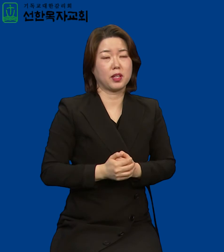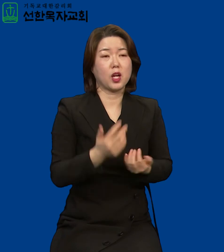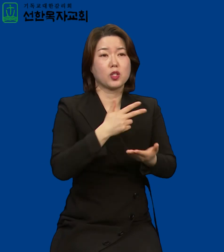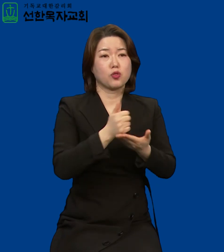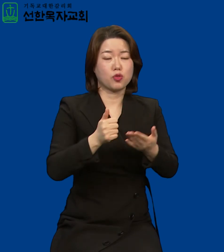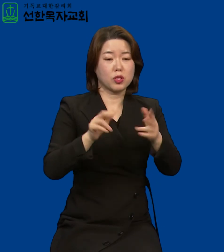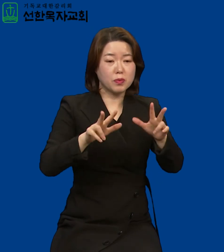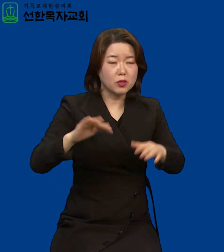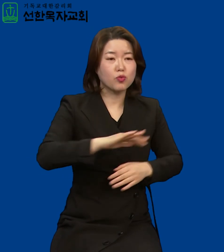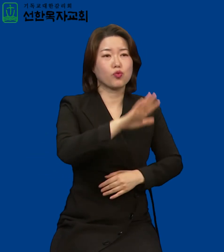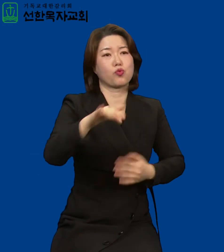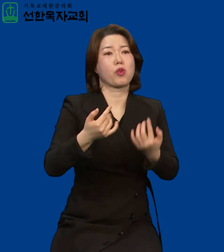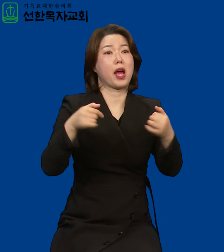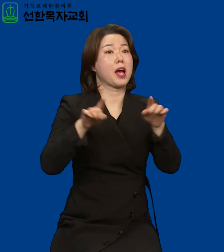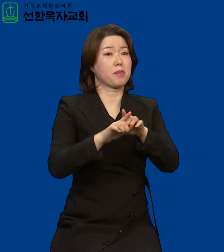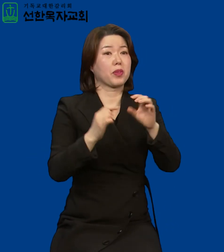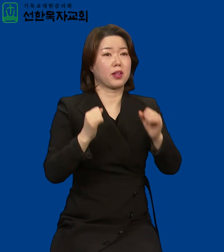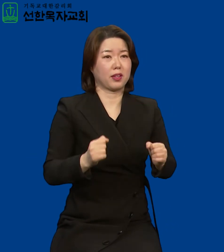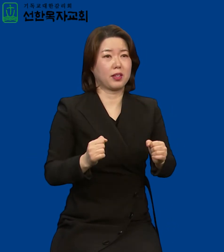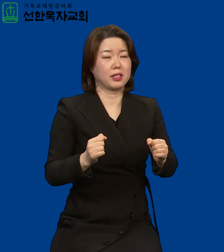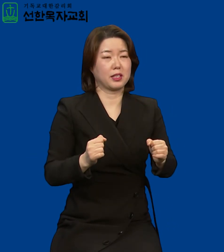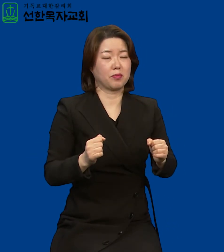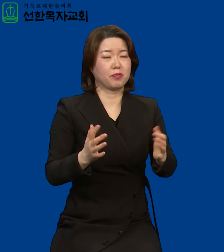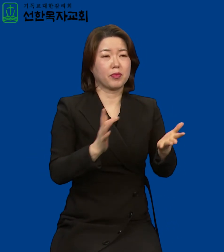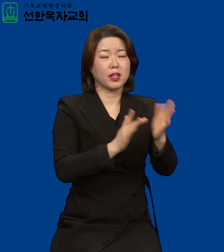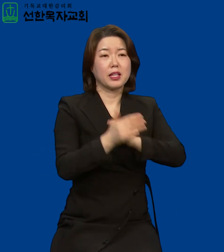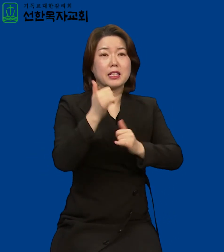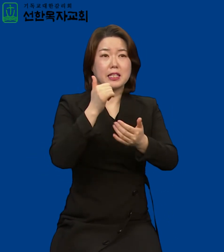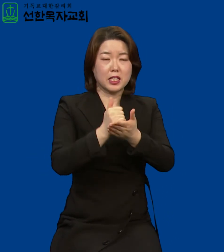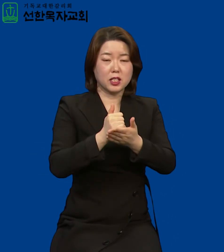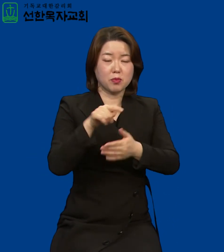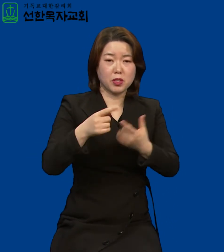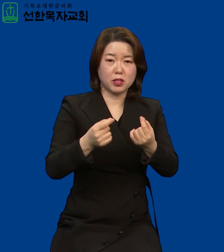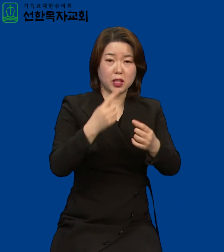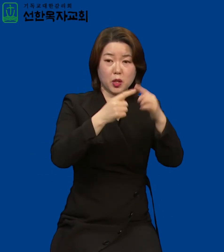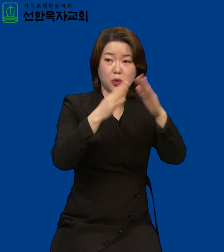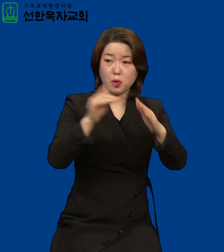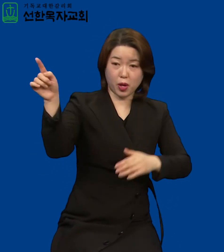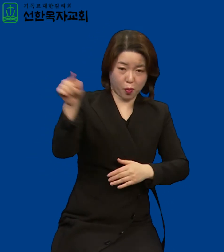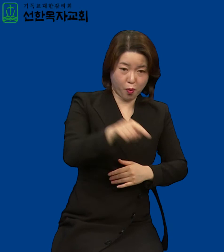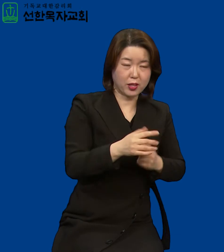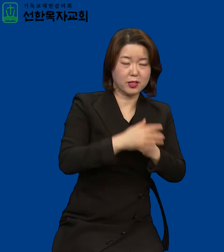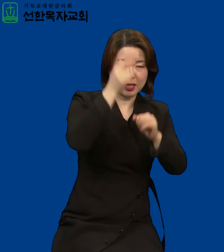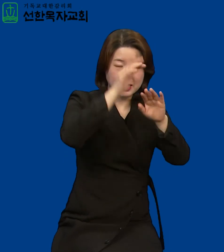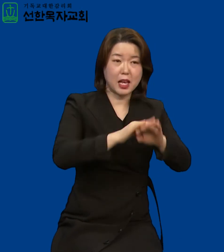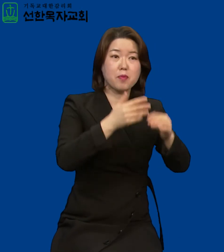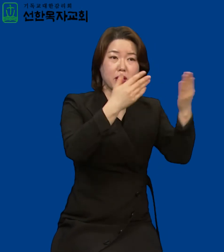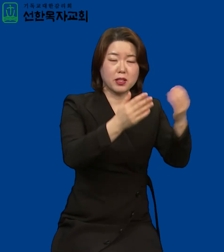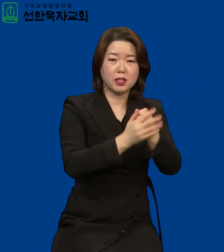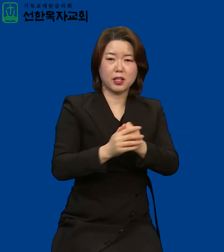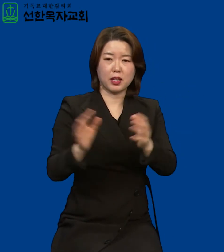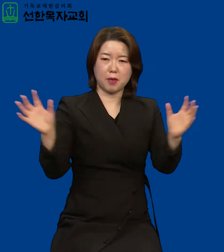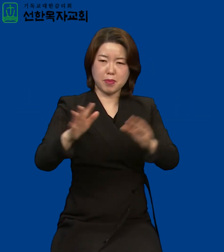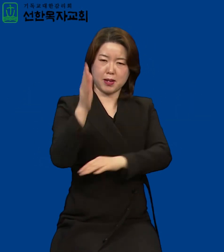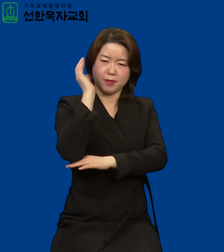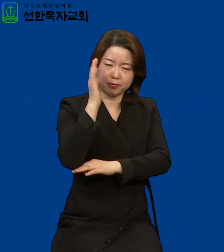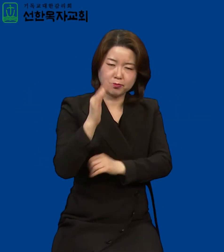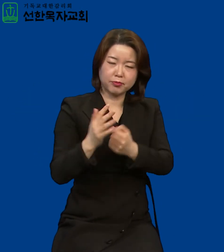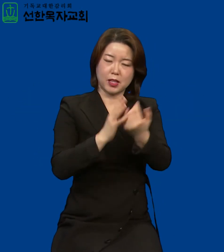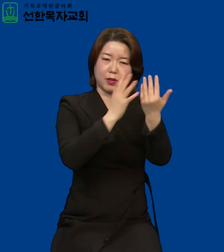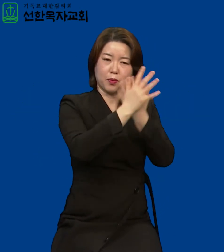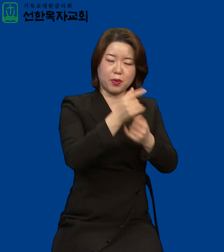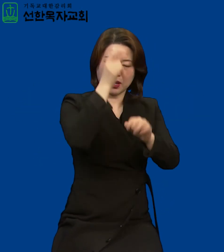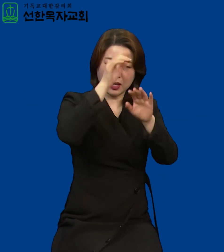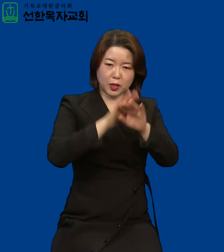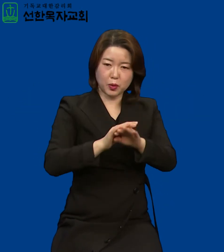우리와 함께 계세요. 여러분, 예수님은 이렇게 교회에 와서 예배드리거나 집회를 하거나 기도회 할 때